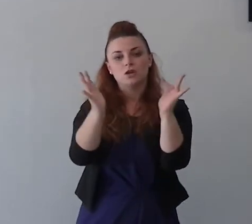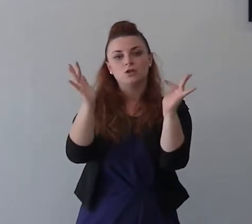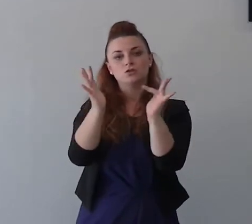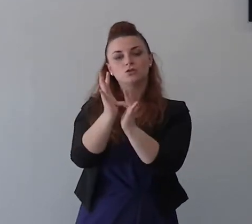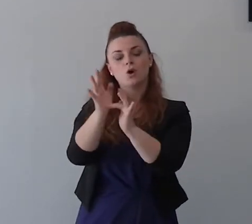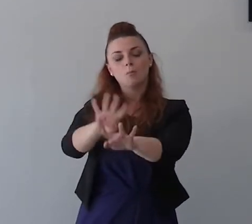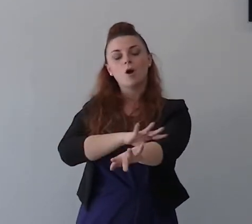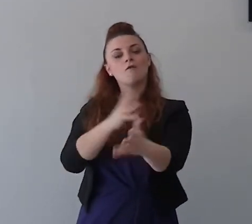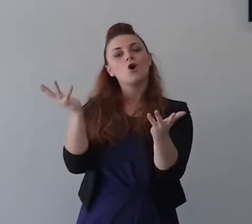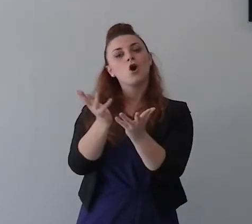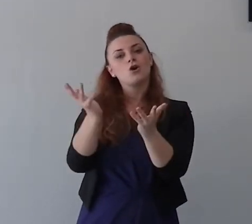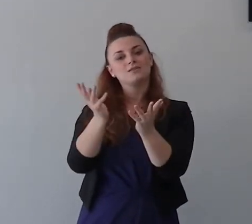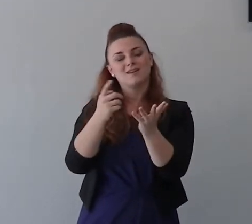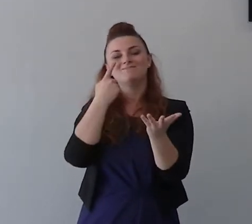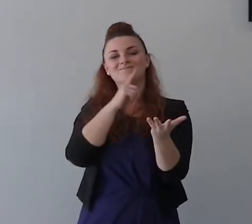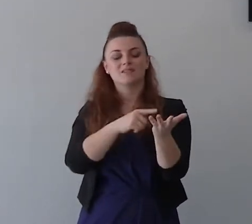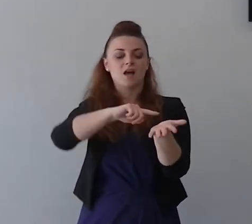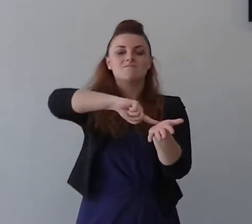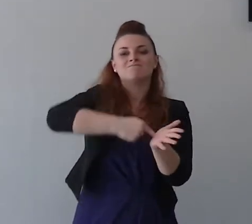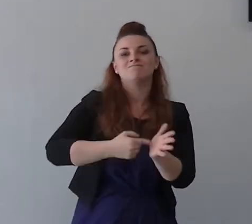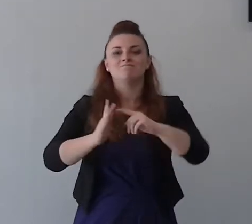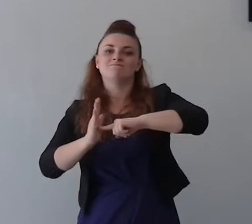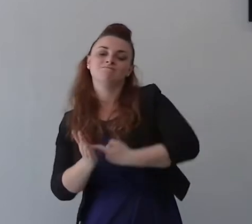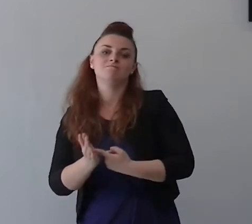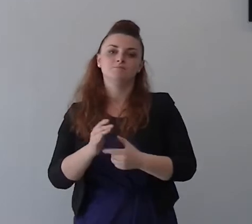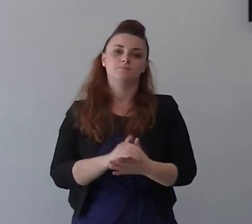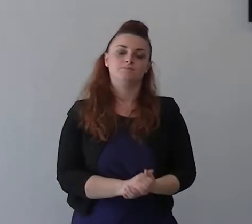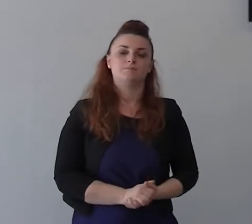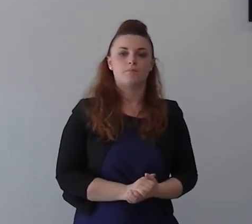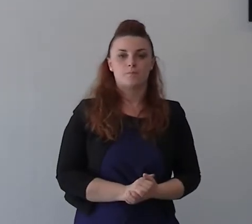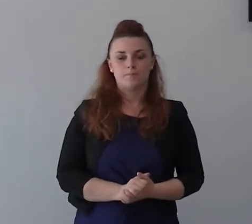Gesù. Sono mani forate. Sono mani forate.